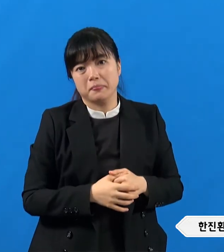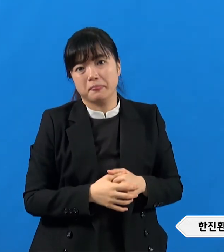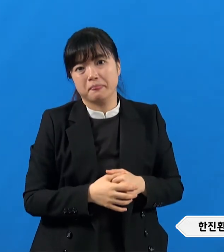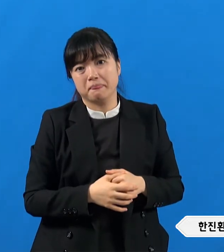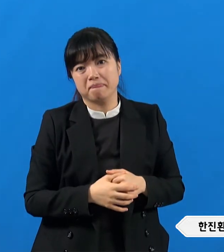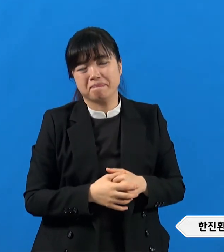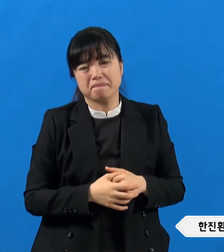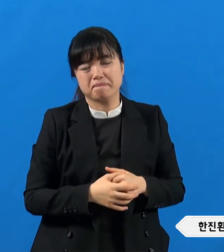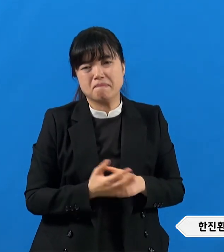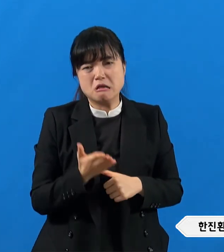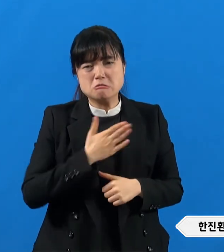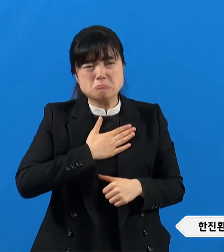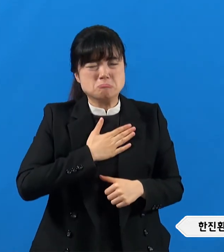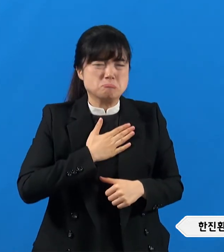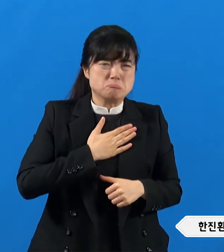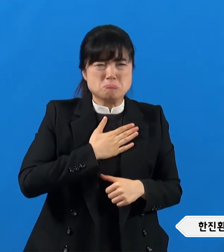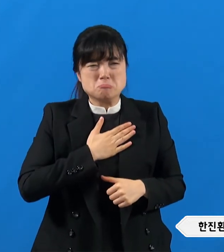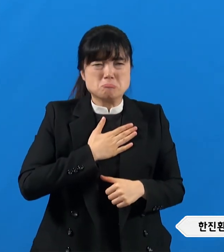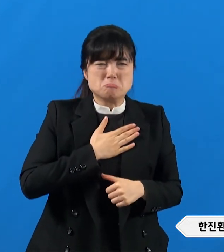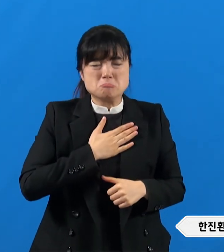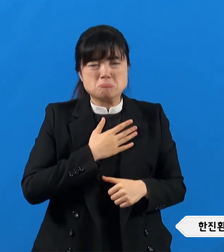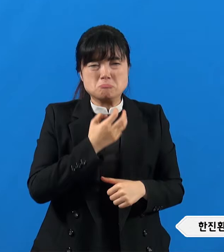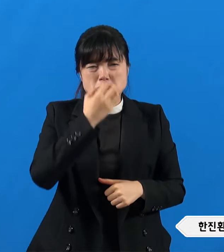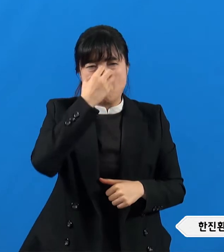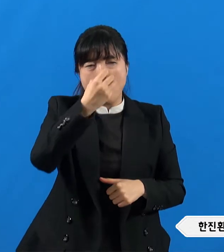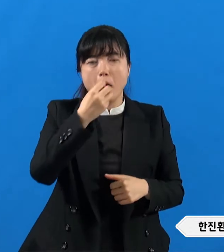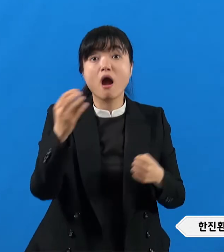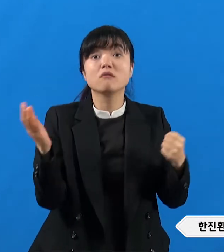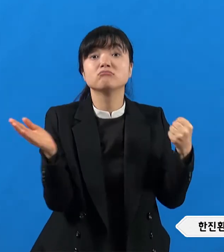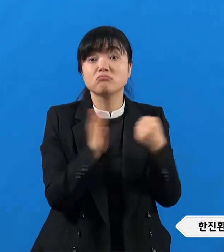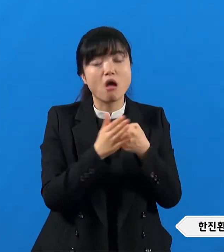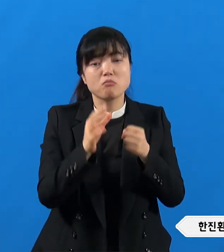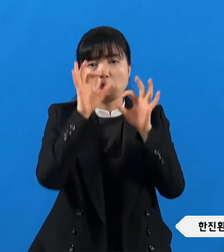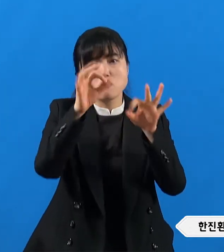자기 신뢰가 목구멍까지 차 있으니까 그렇습니다.